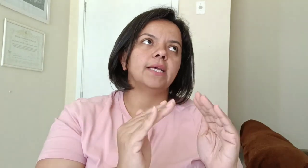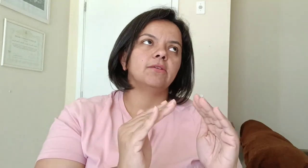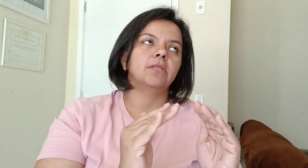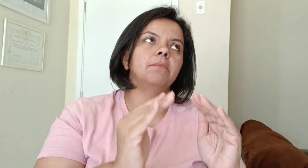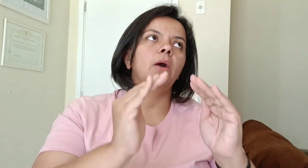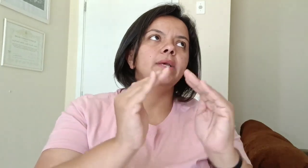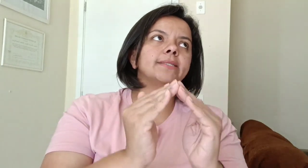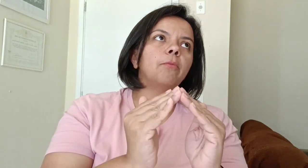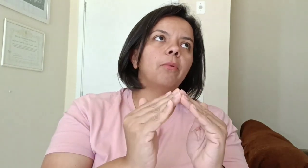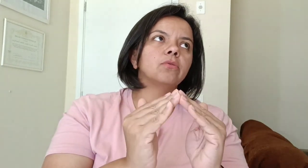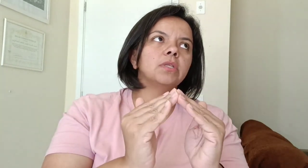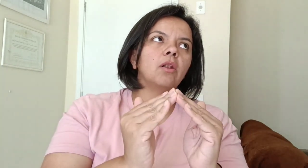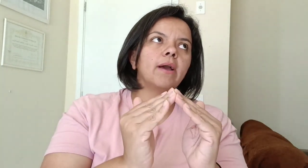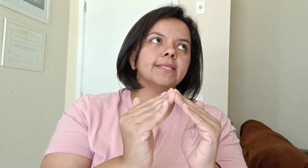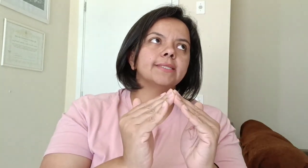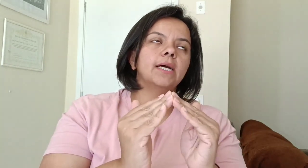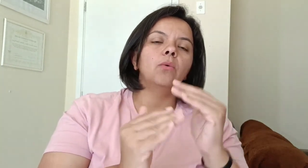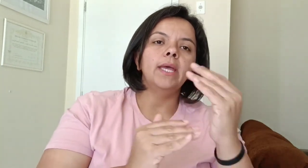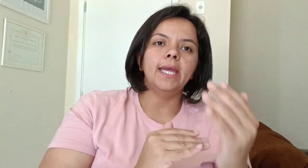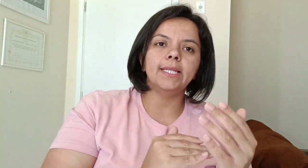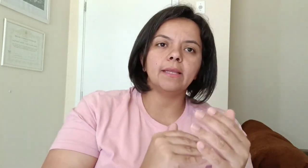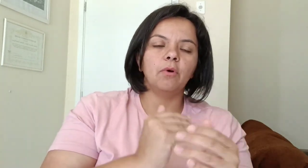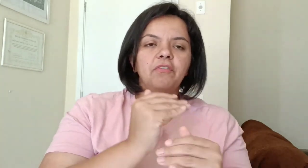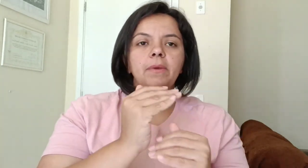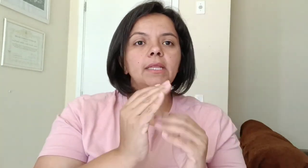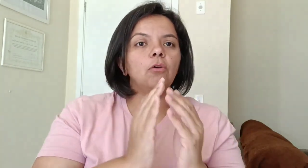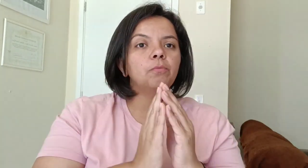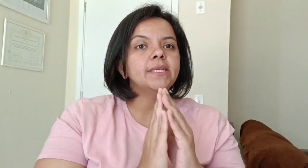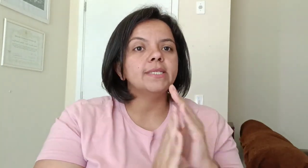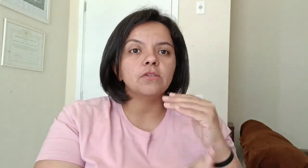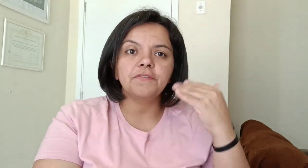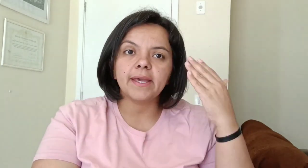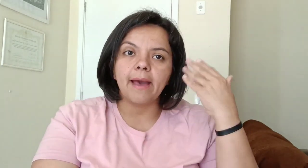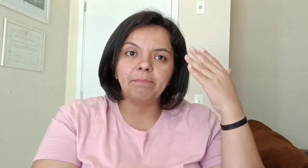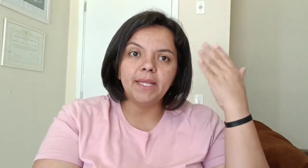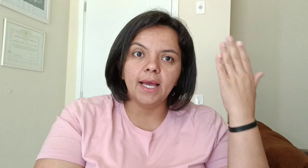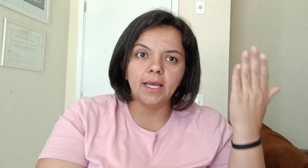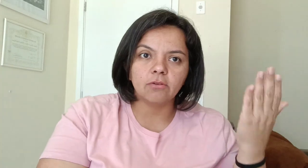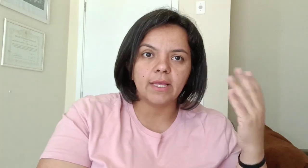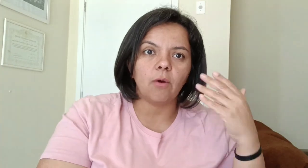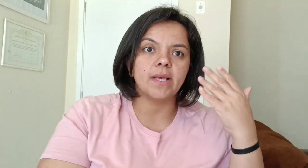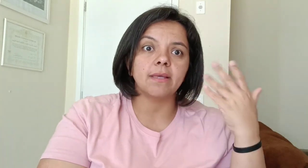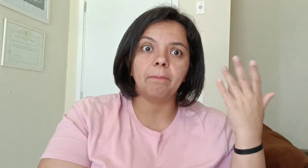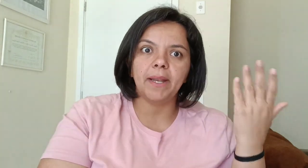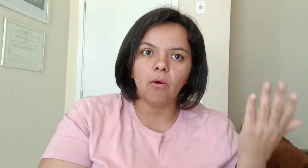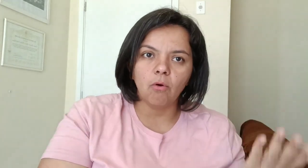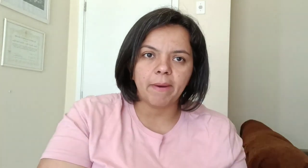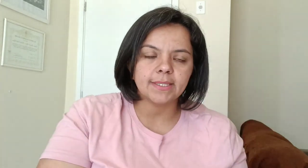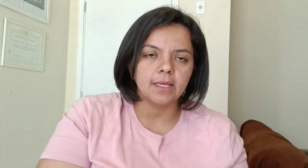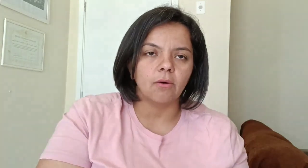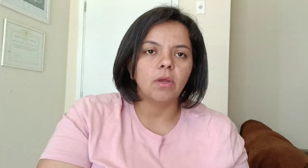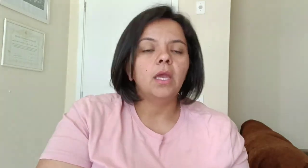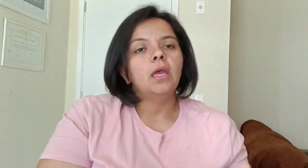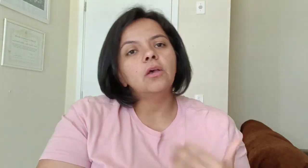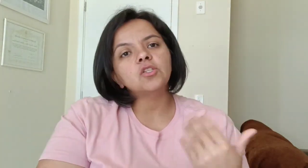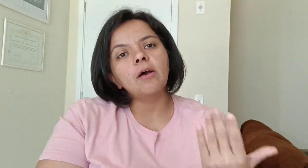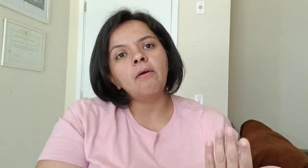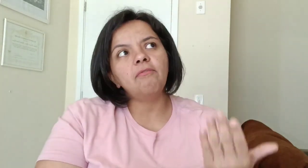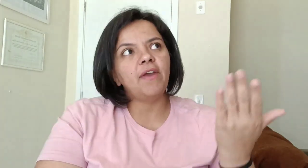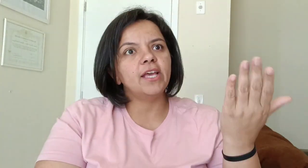configuração de mão, esse é o ponto de locação, ele tem movimento. Não, eu não preciso ficar pirando, né, com essa preocupação. Eu só